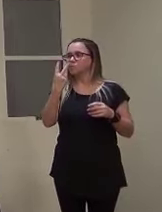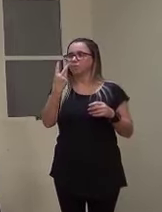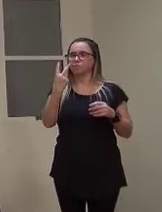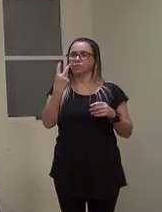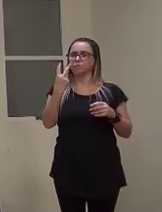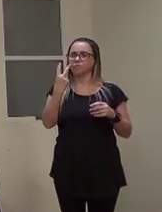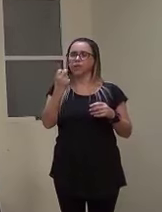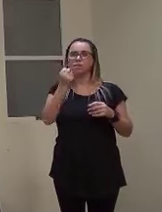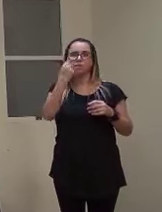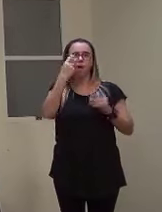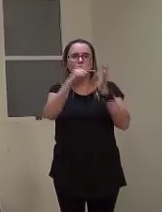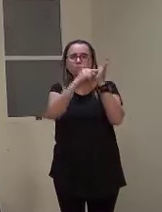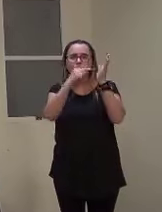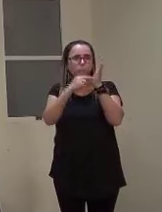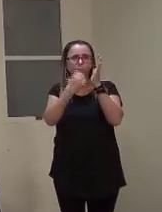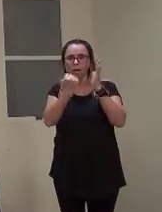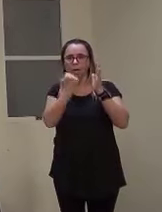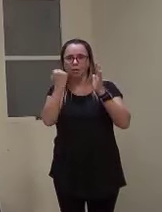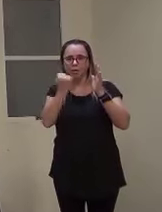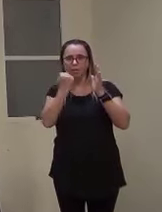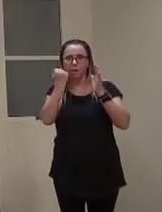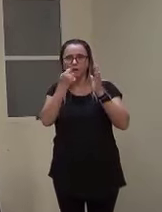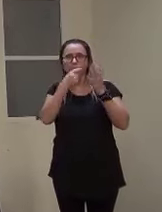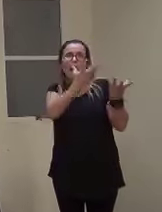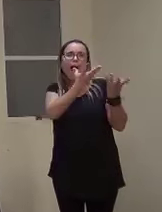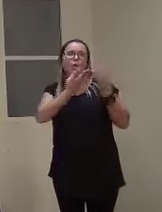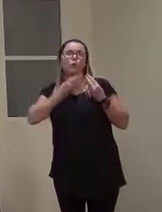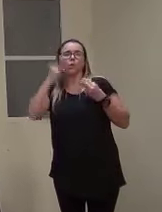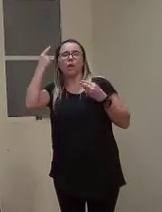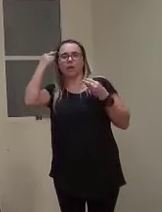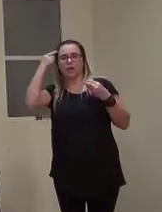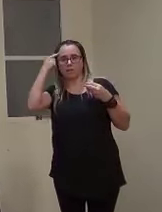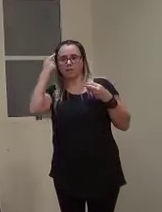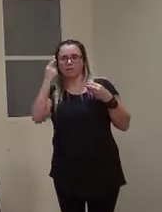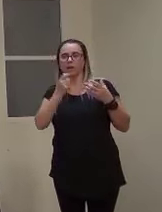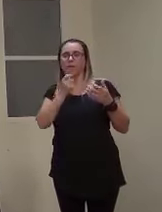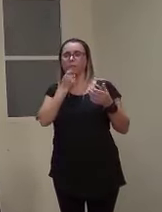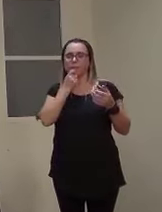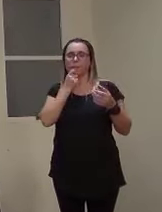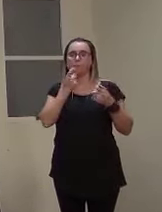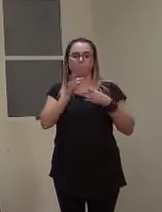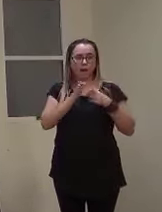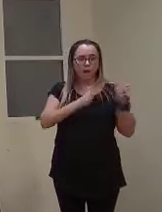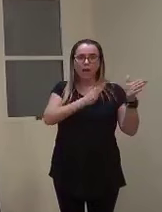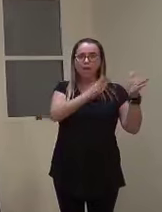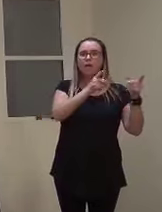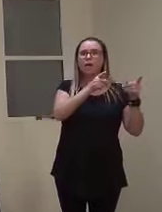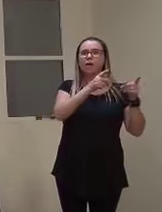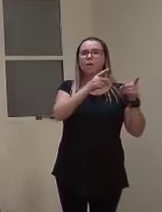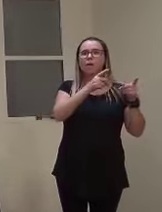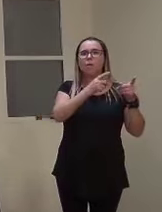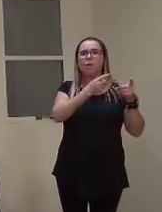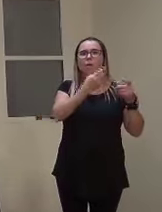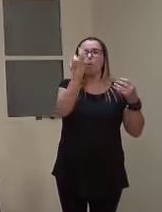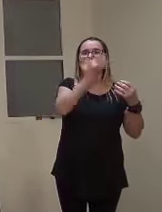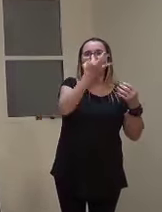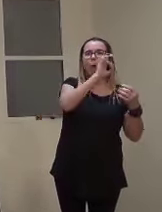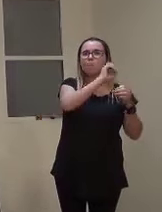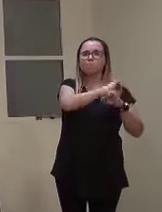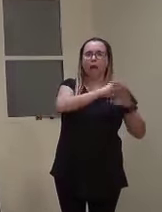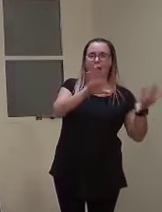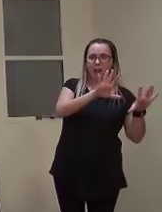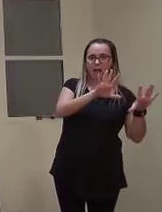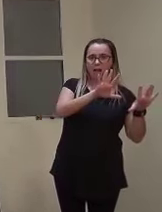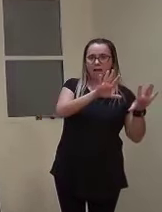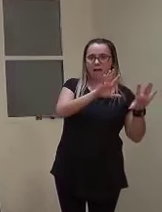dos claves que nos ayudan a pensar por un lado pensar las buenas o malas prácticas que